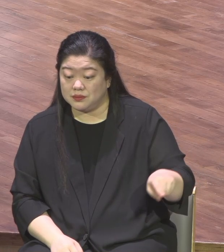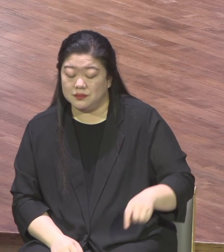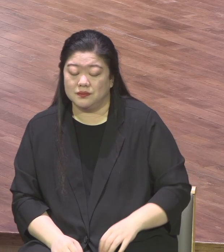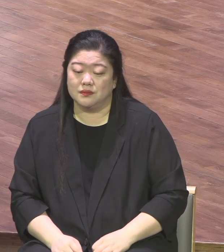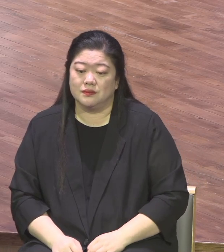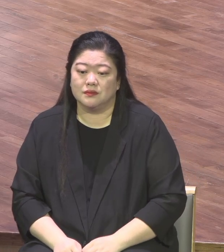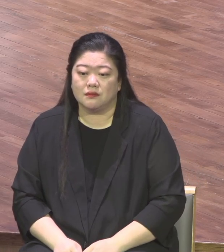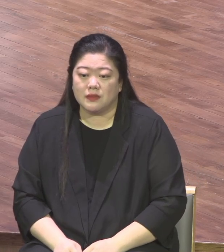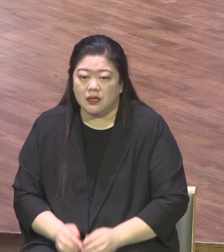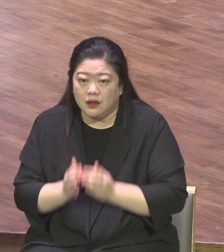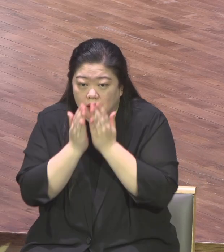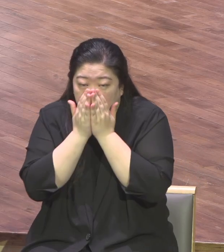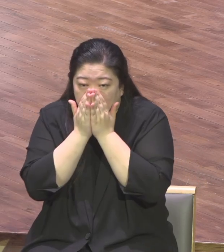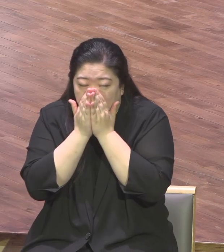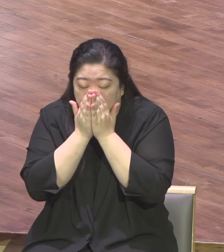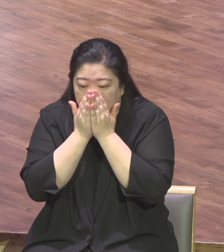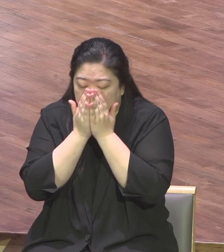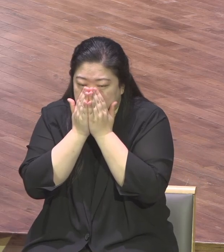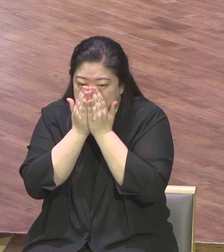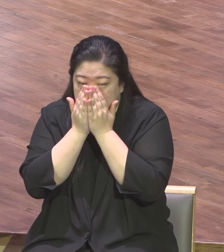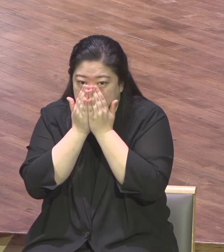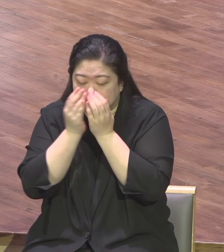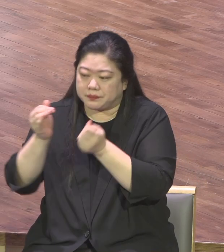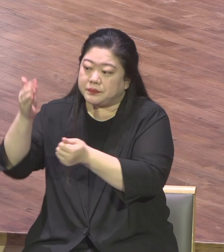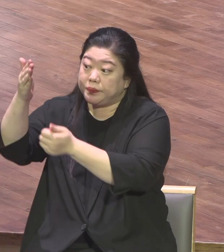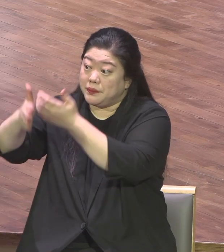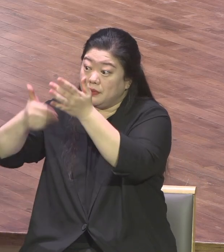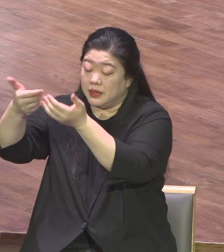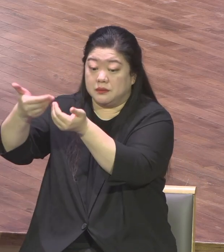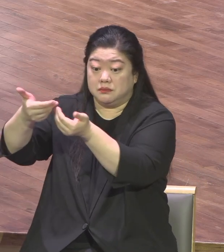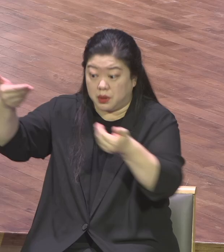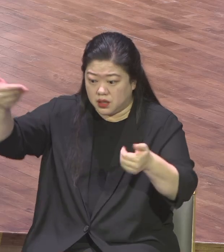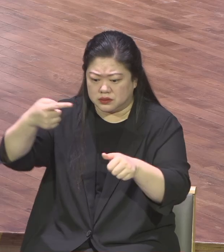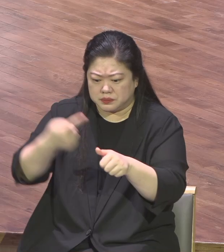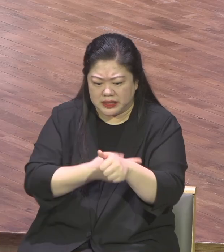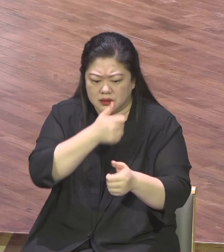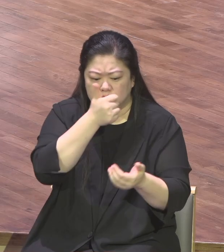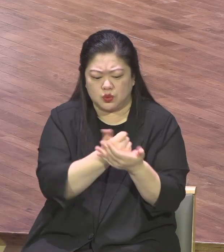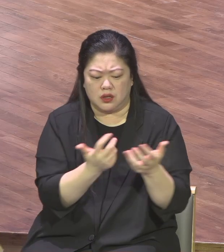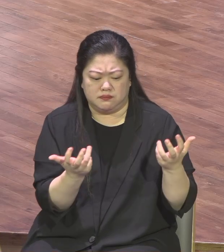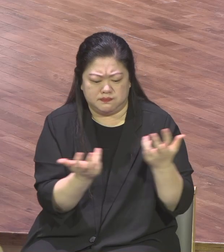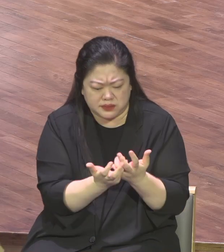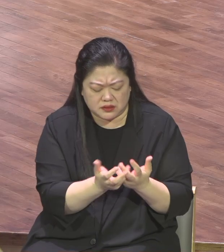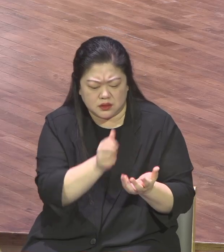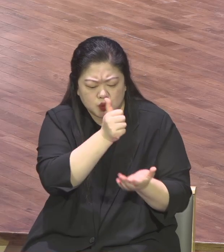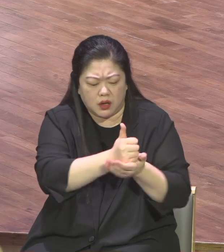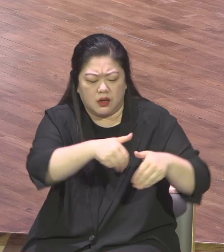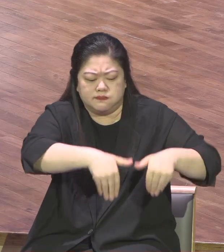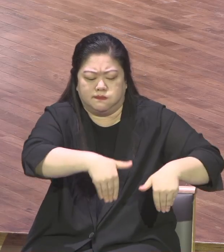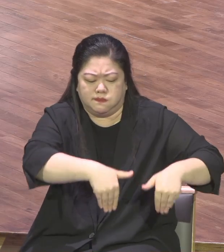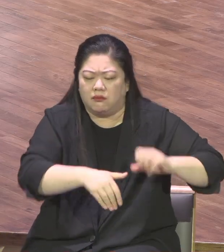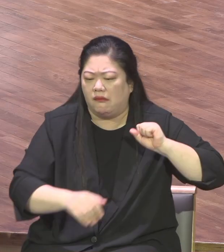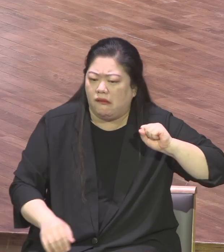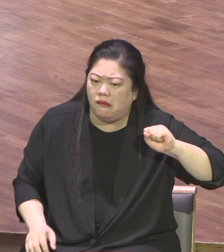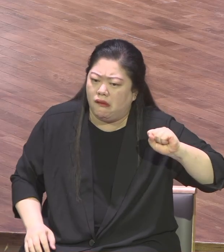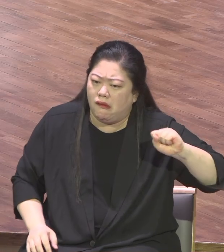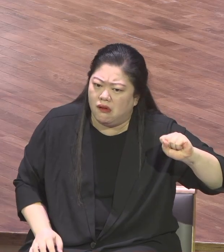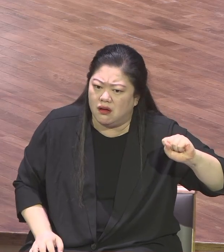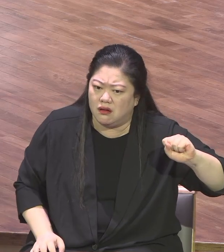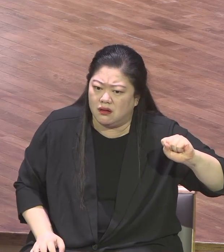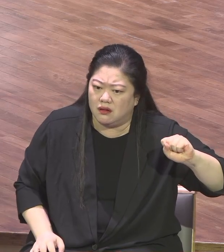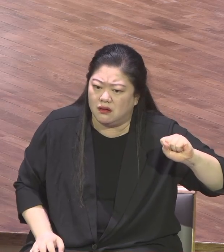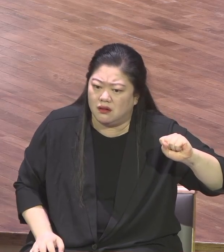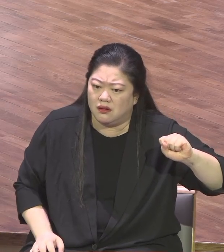노예지요. 하나님 떠난 상태가 죄의 노예입니다. 많은 사람들이 이 부분을 받아들이지 못한 이유가 죄의